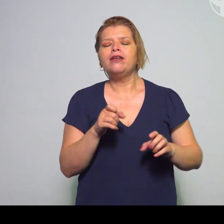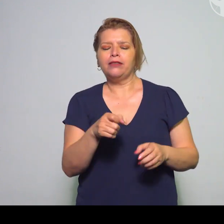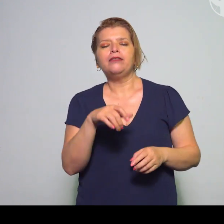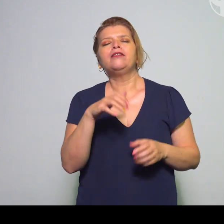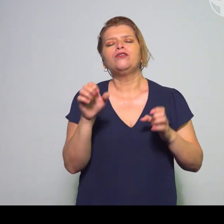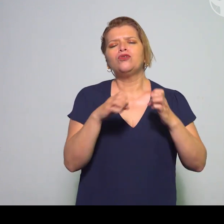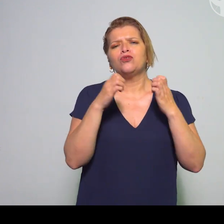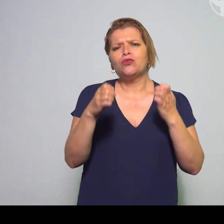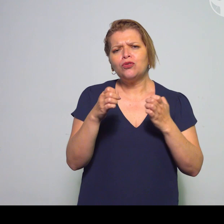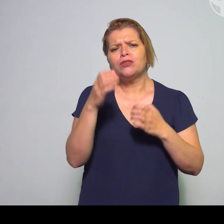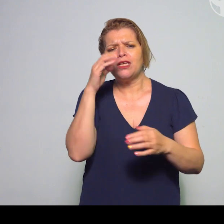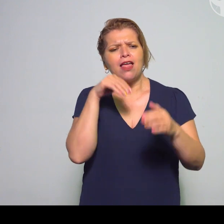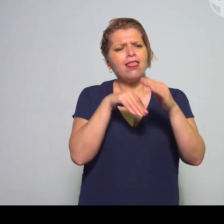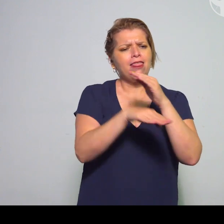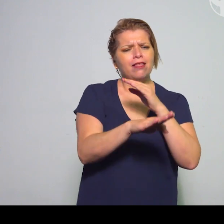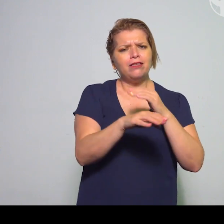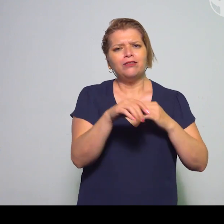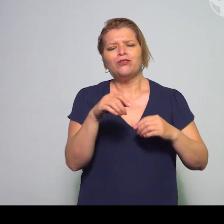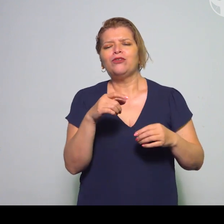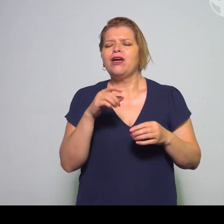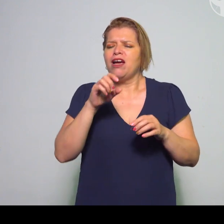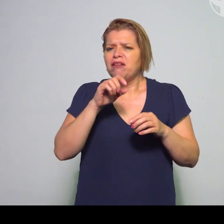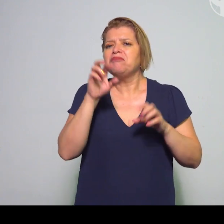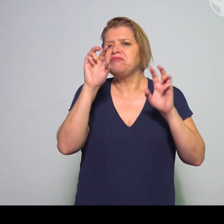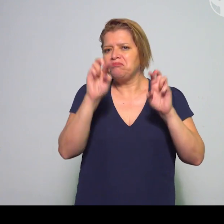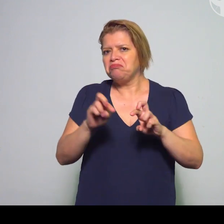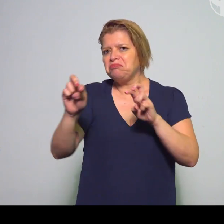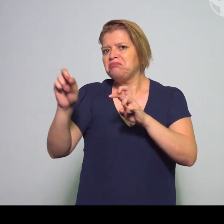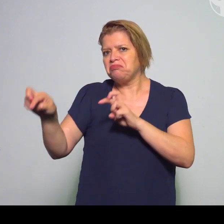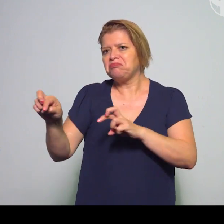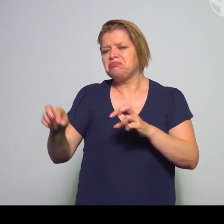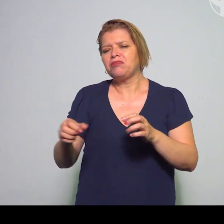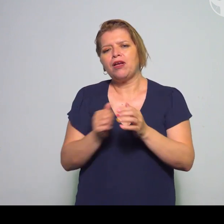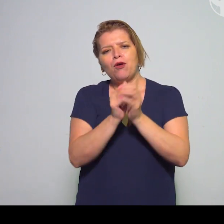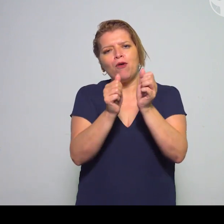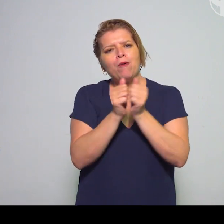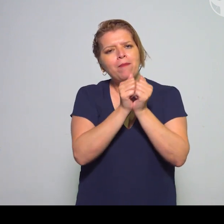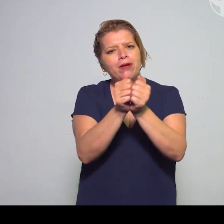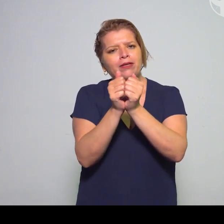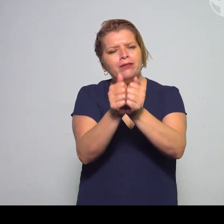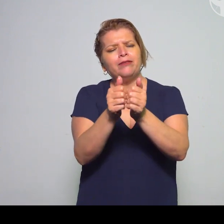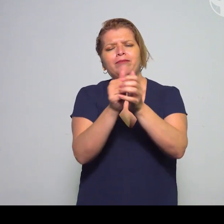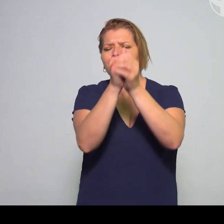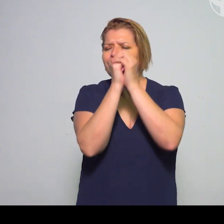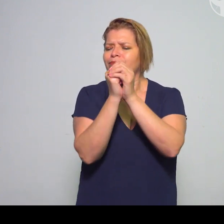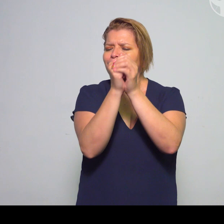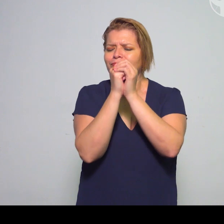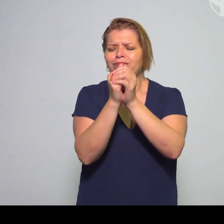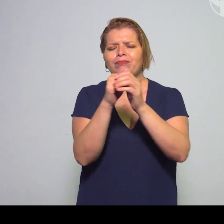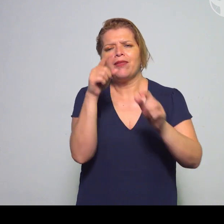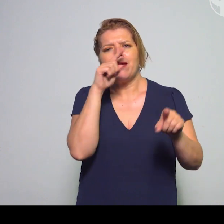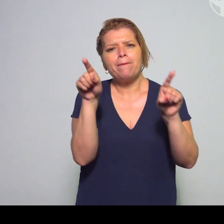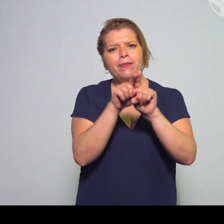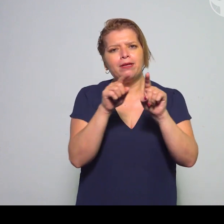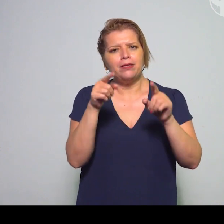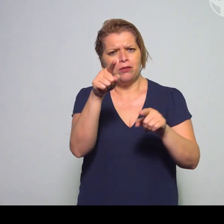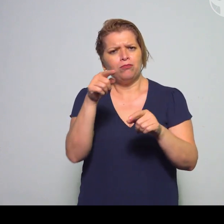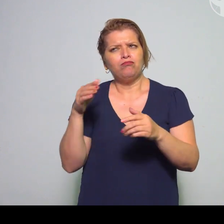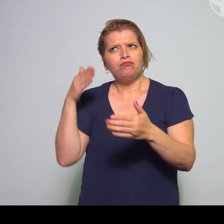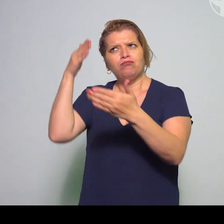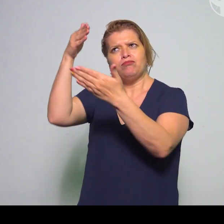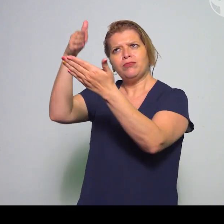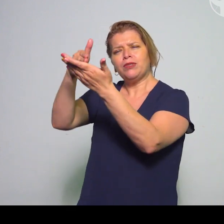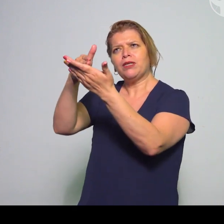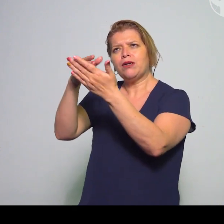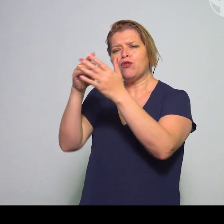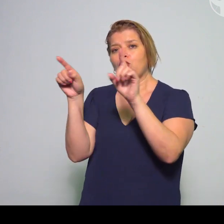orando, Zacarías estaba adentro del santuario, pero había gente acompañándolo en la oración? ¿Cómo está siendo nuestra oración? ¿Está